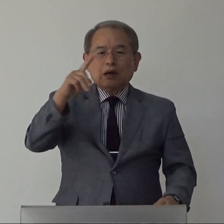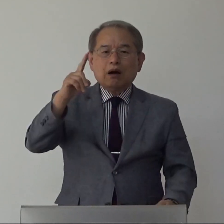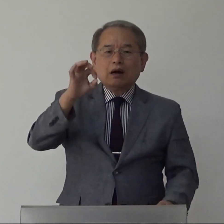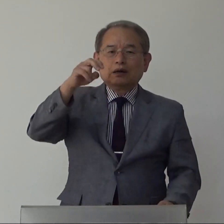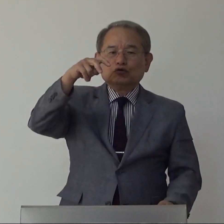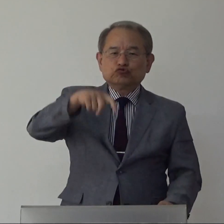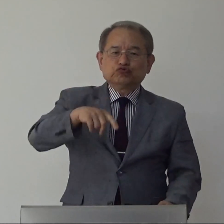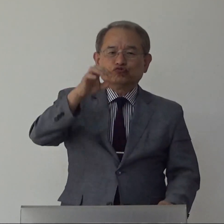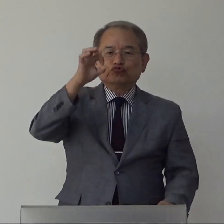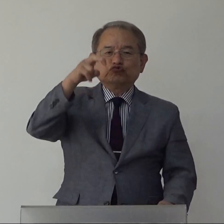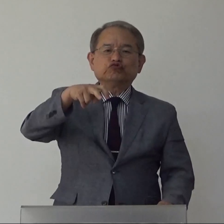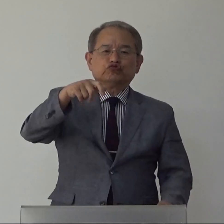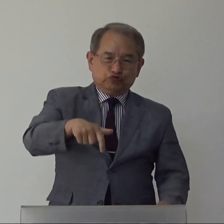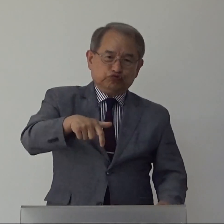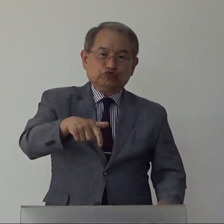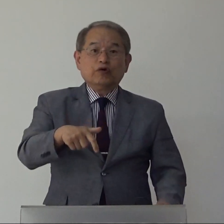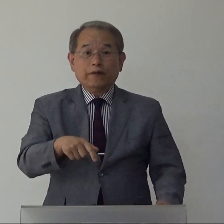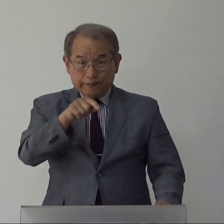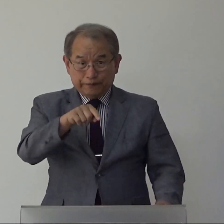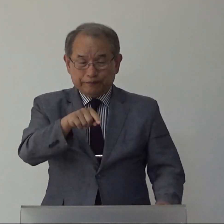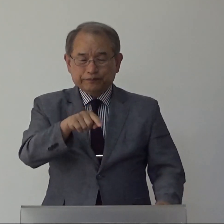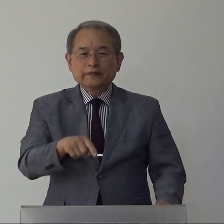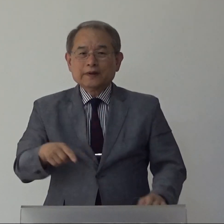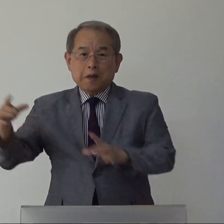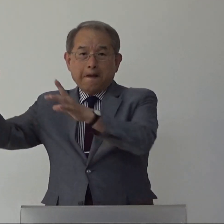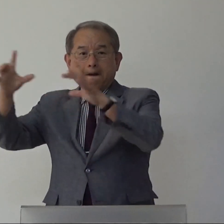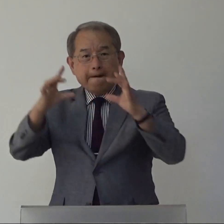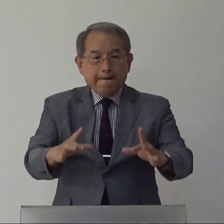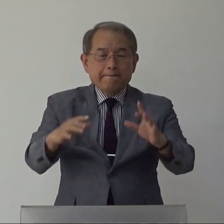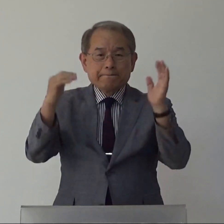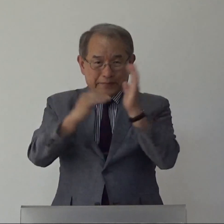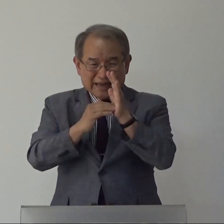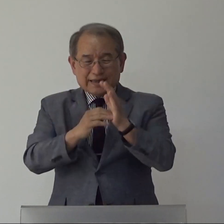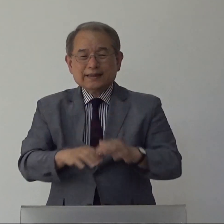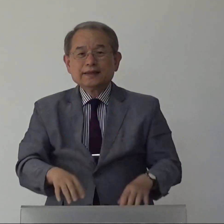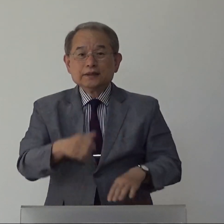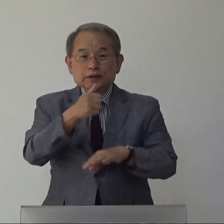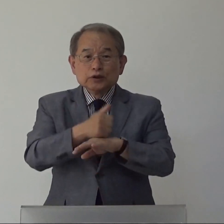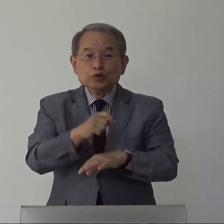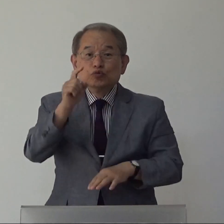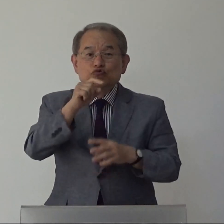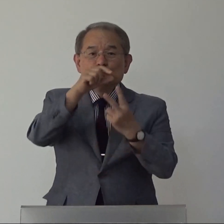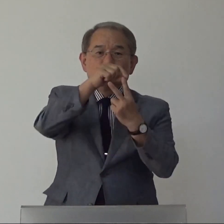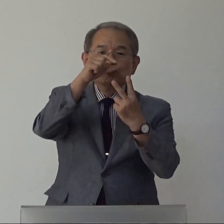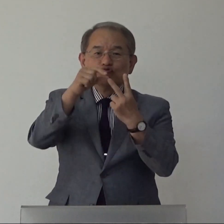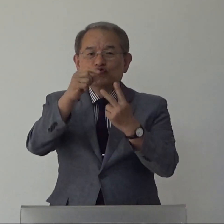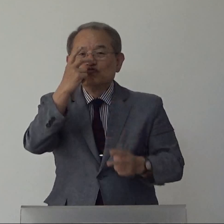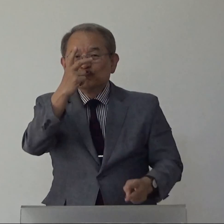또한 여러분 좋아하시는 중식 메뉴 중에 탕수육을 시켰는데